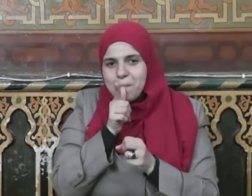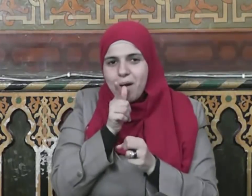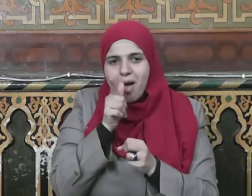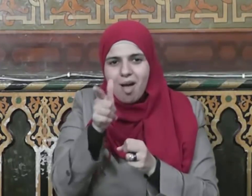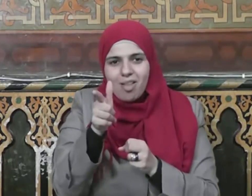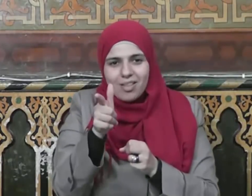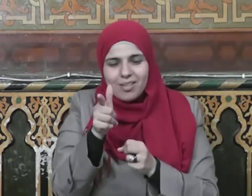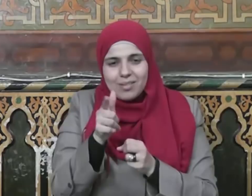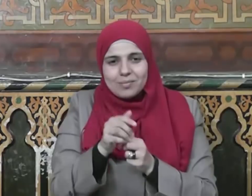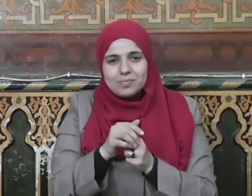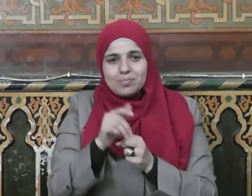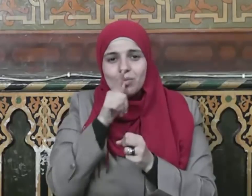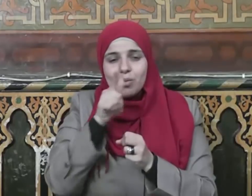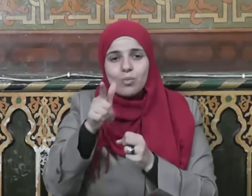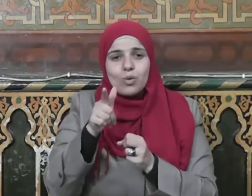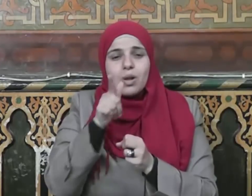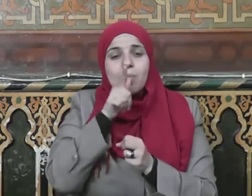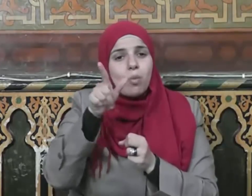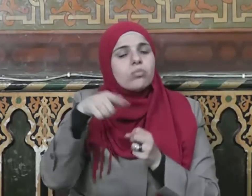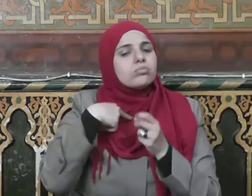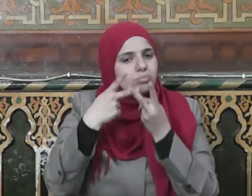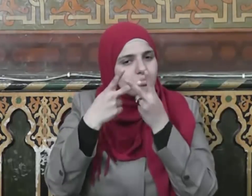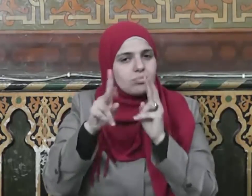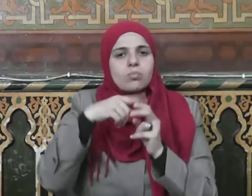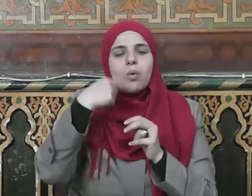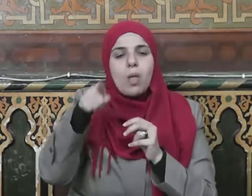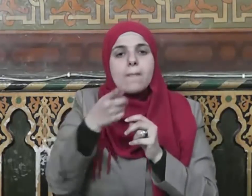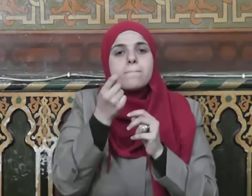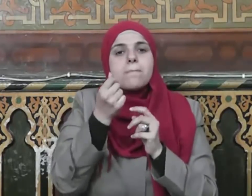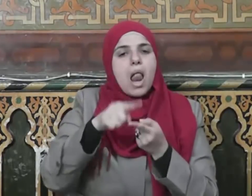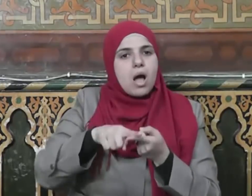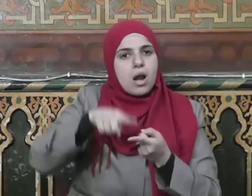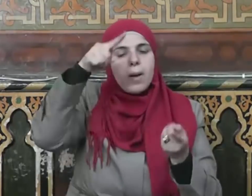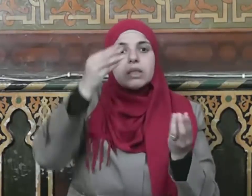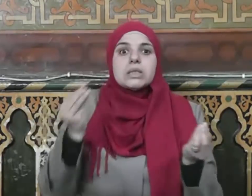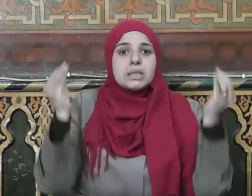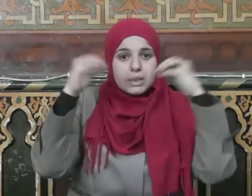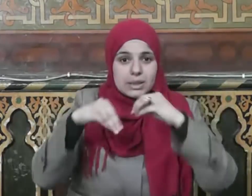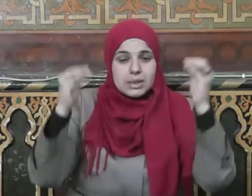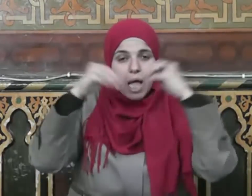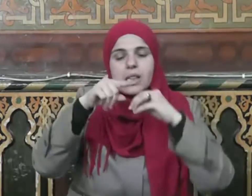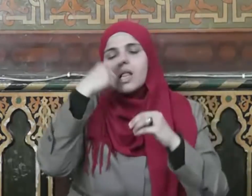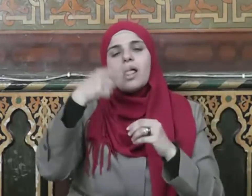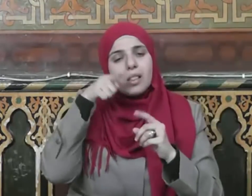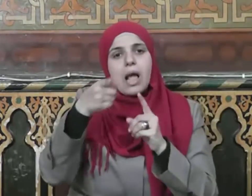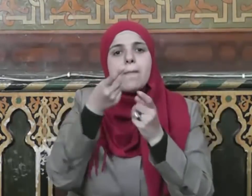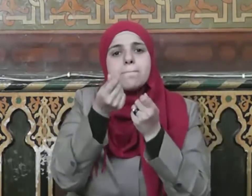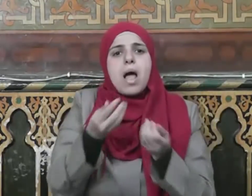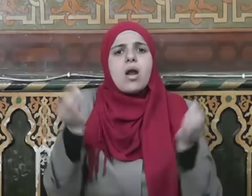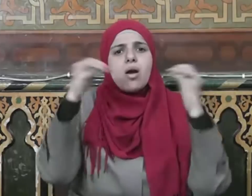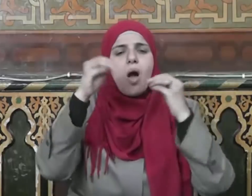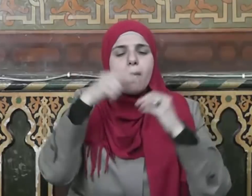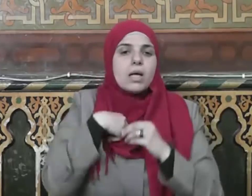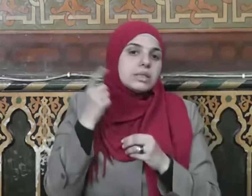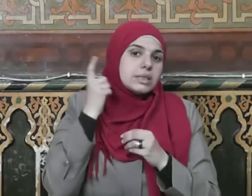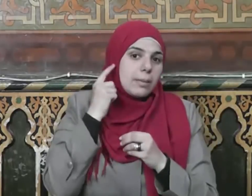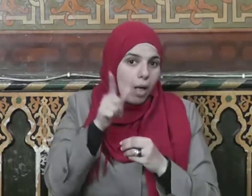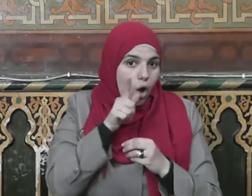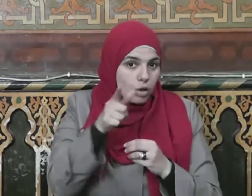وسلم: بخ، ذلك مال رابح، ذلك مال رابح، قد سمعت ما قلت